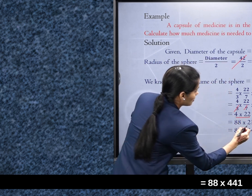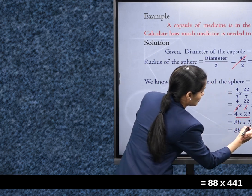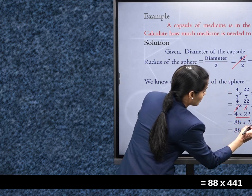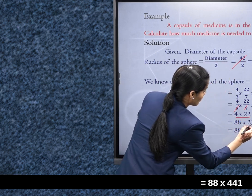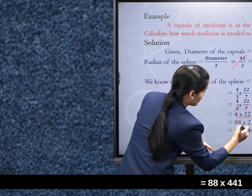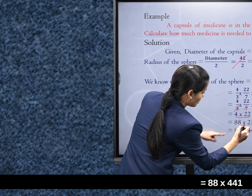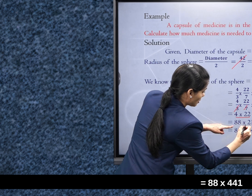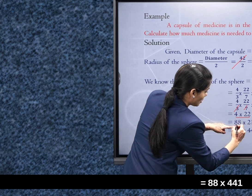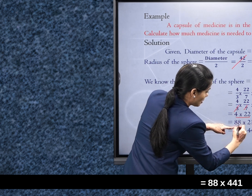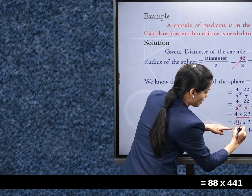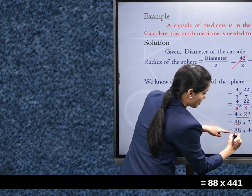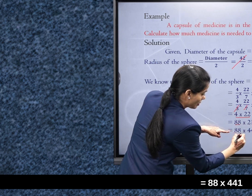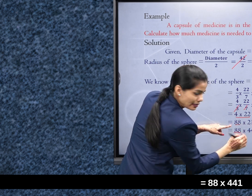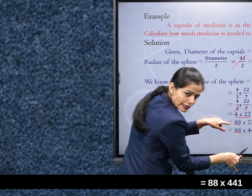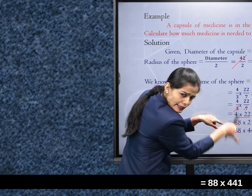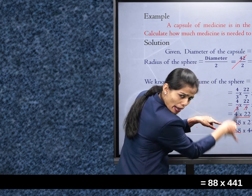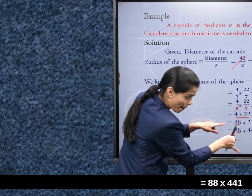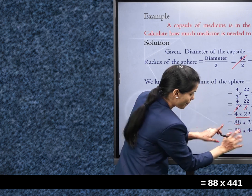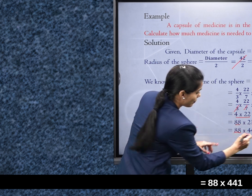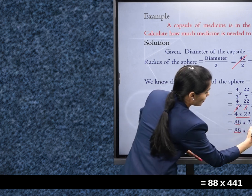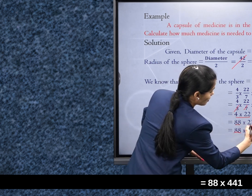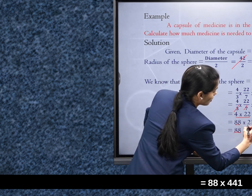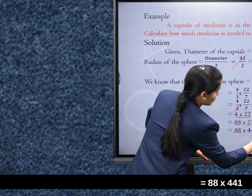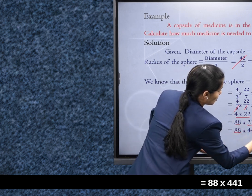to 88 into 441.